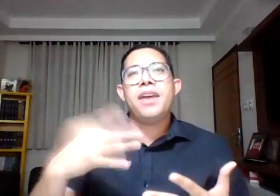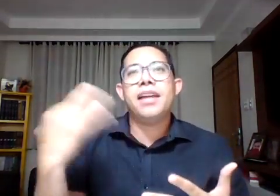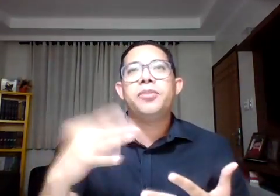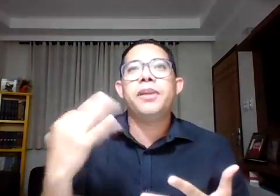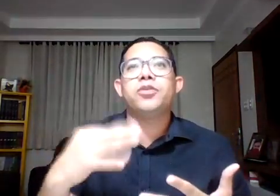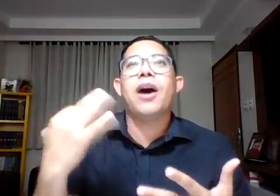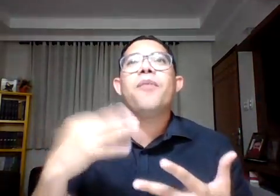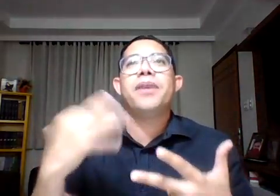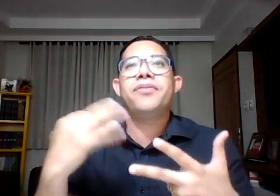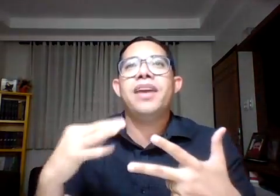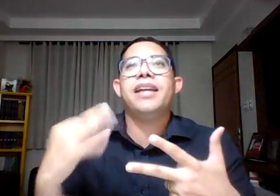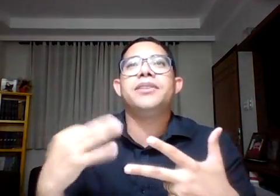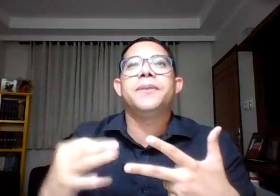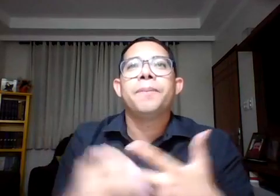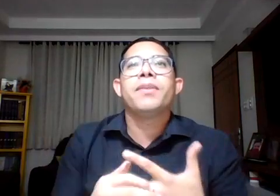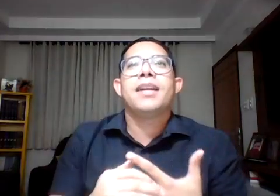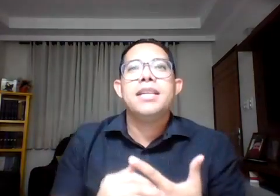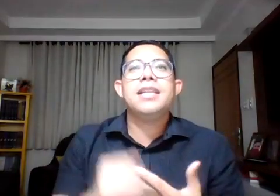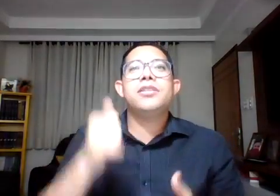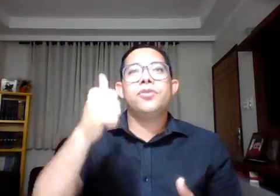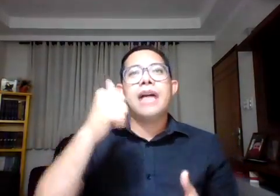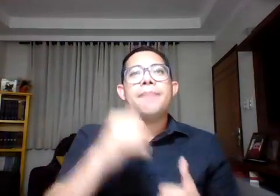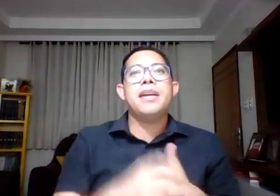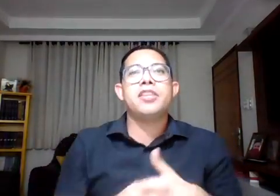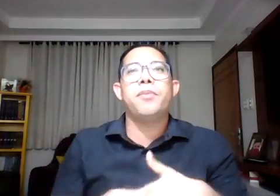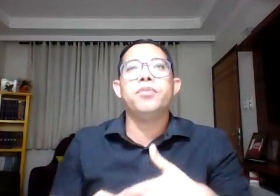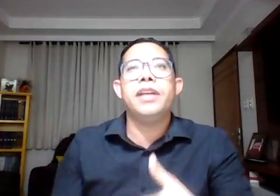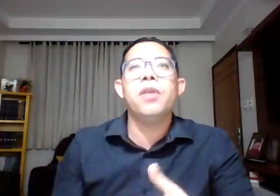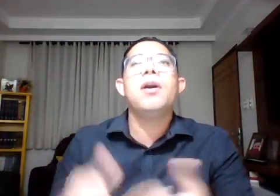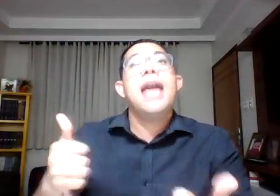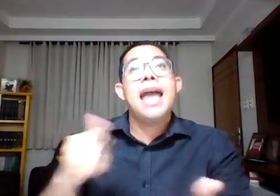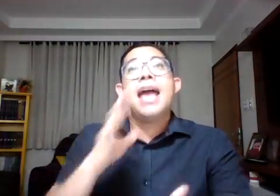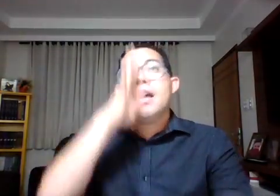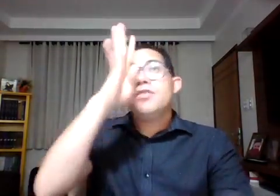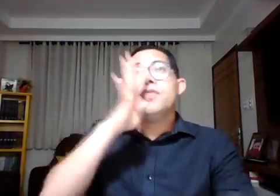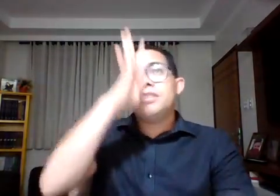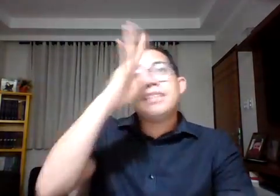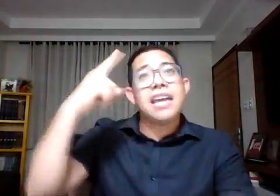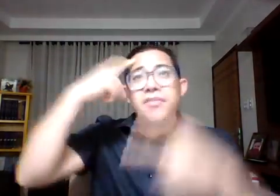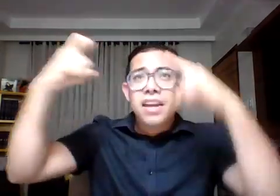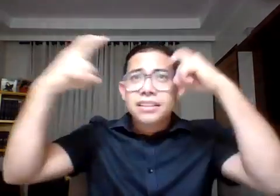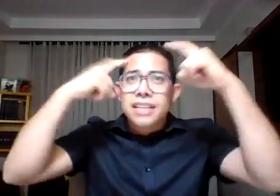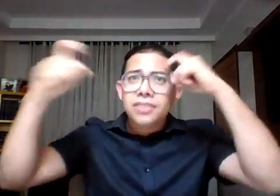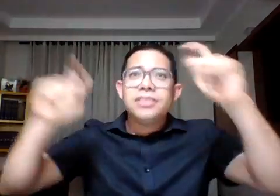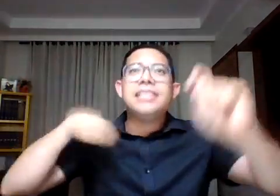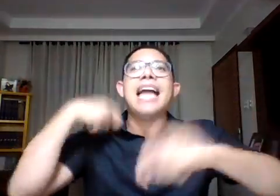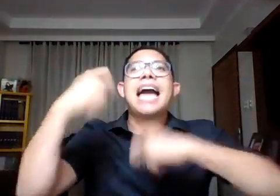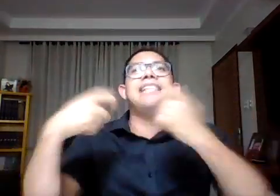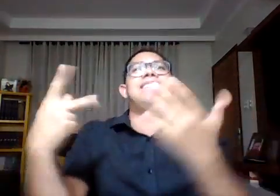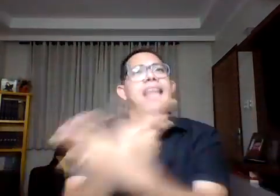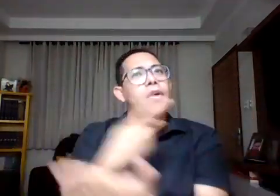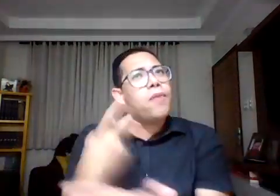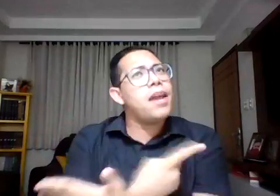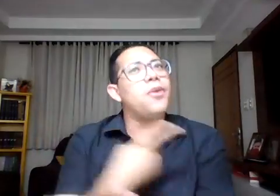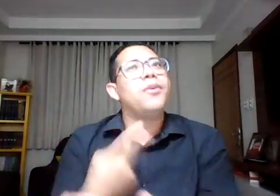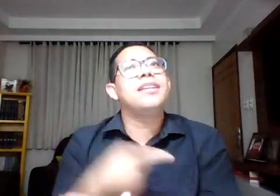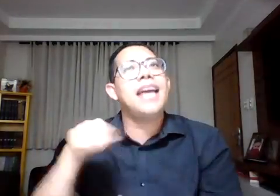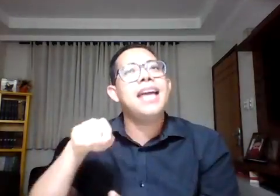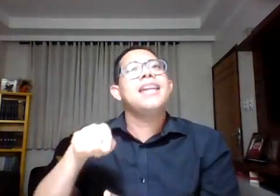Perfeito, pessoal, perfeito. Isso, Gabi respondeu. É de você estar inventando sinais. É um erro, né? Então,